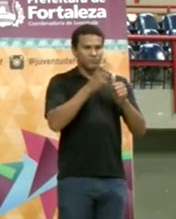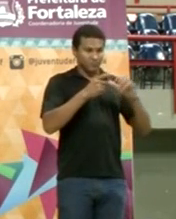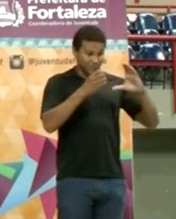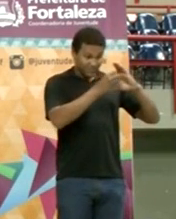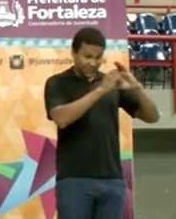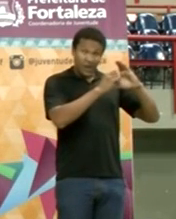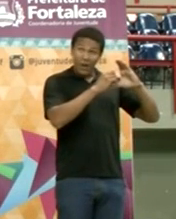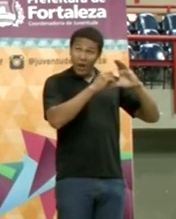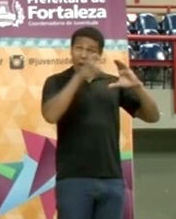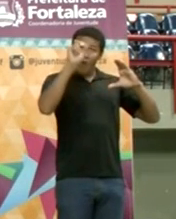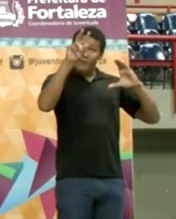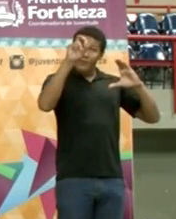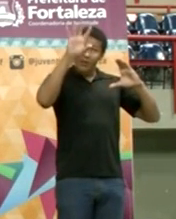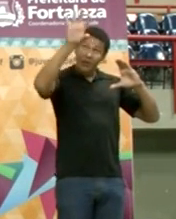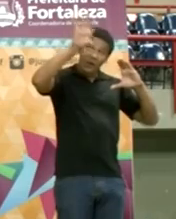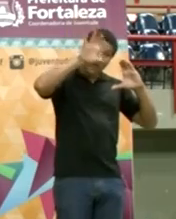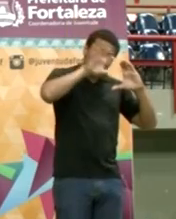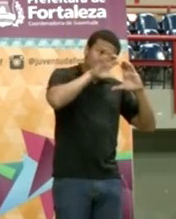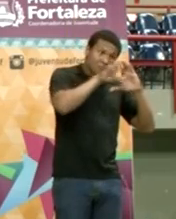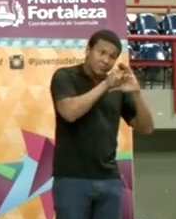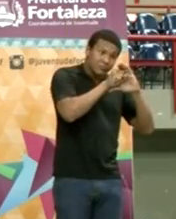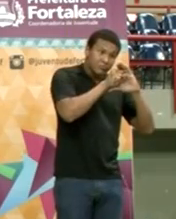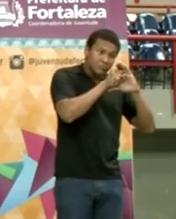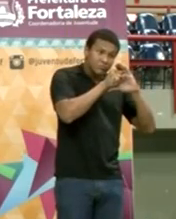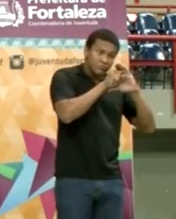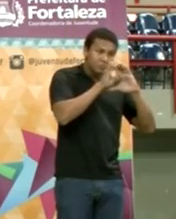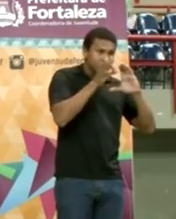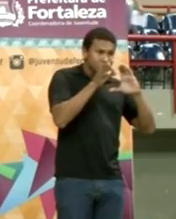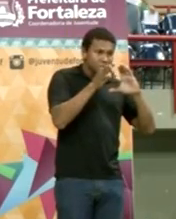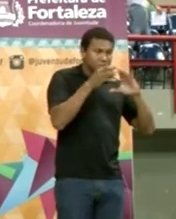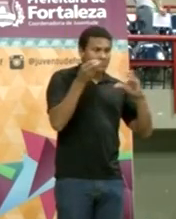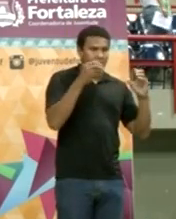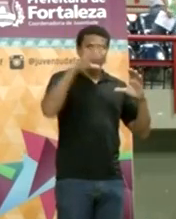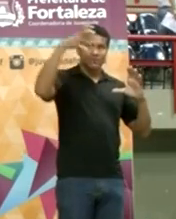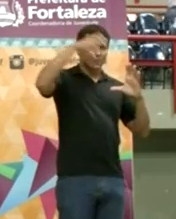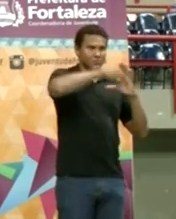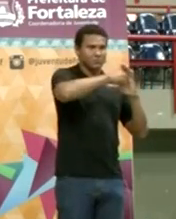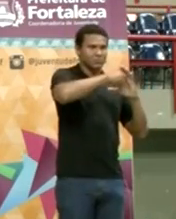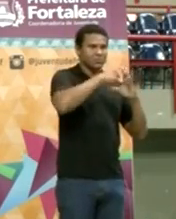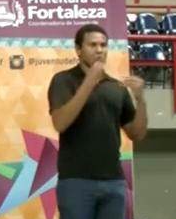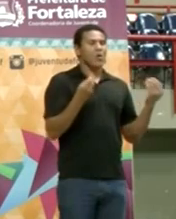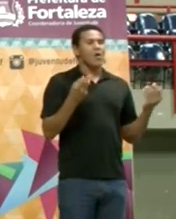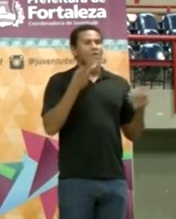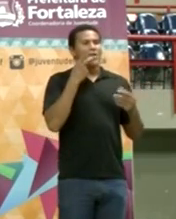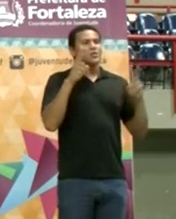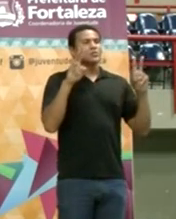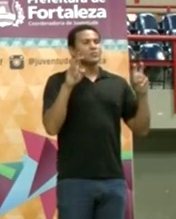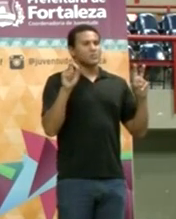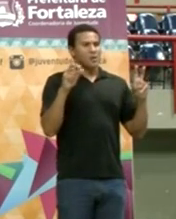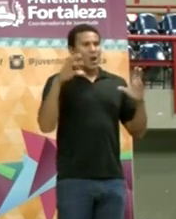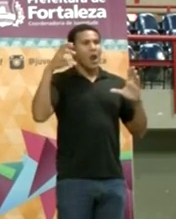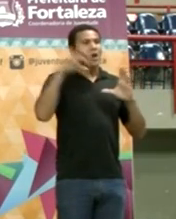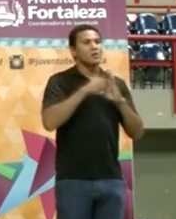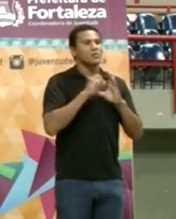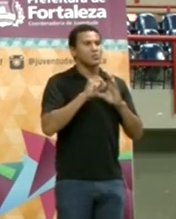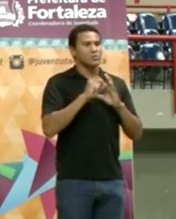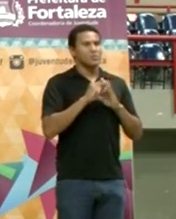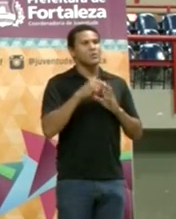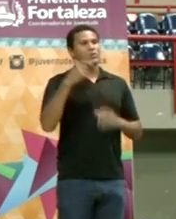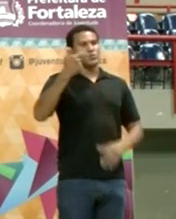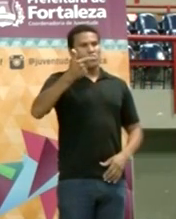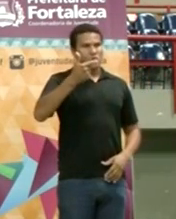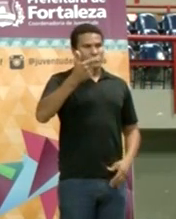célula. Qual é o item aí que ele fala de adesão? O número 2, né? Então a